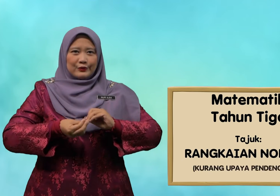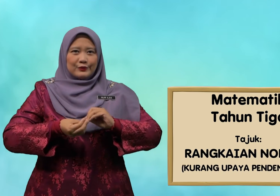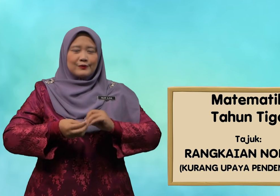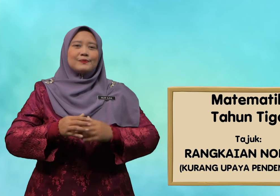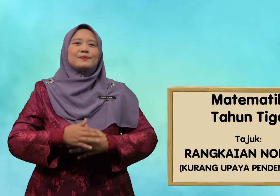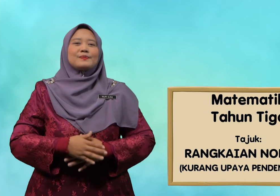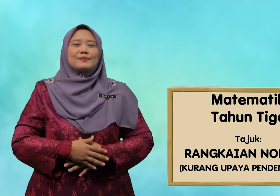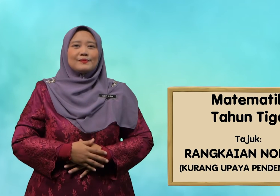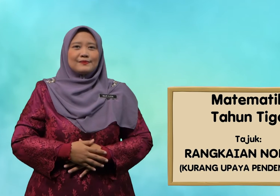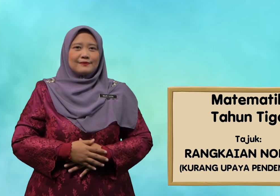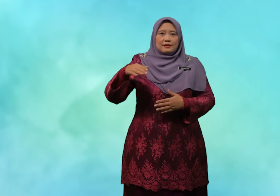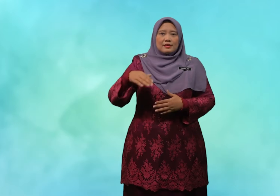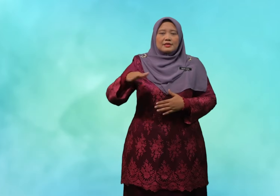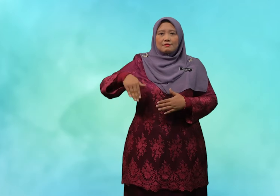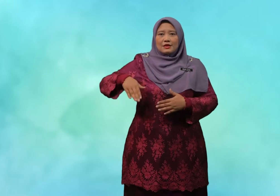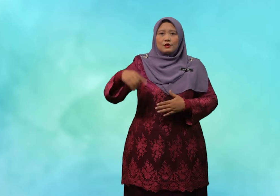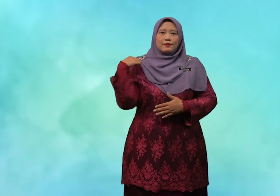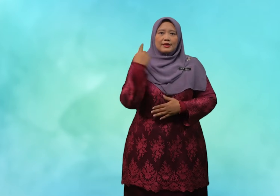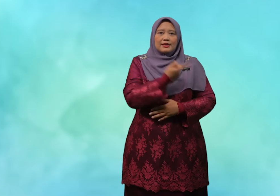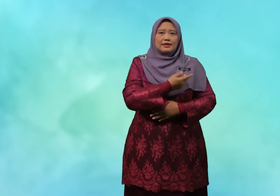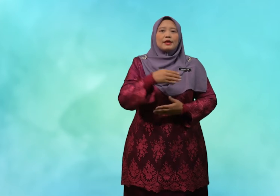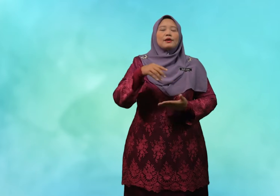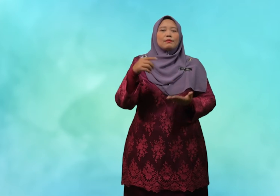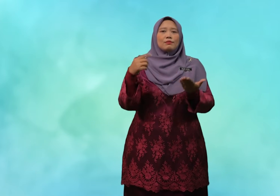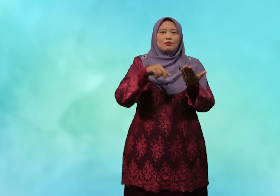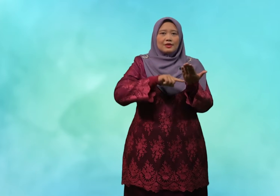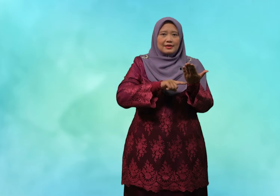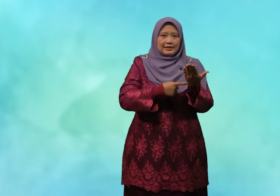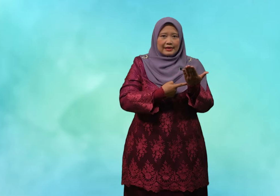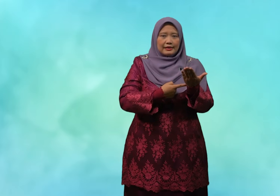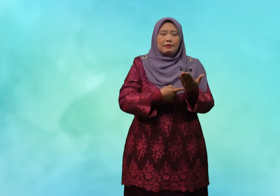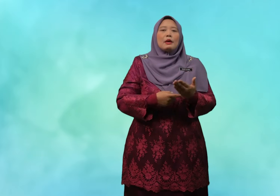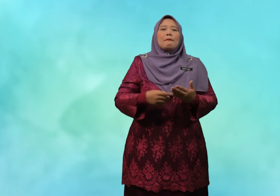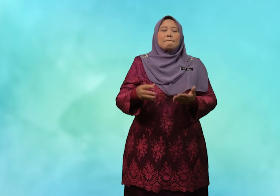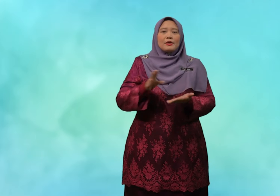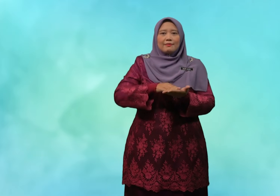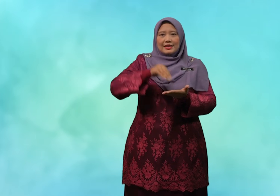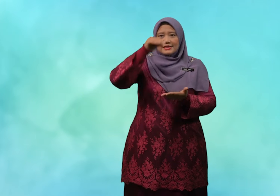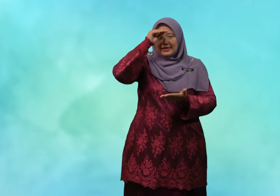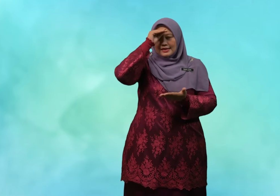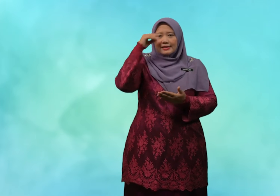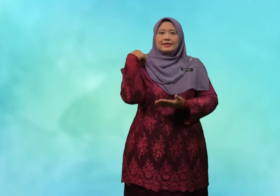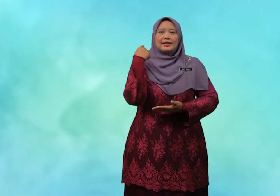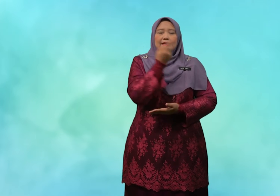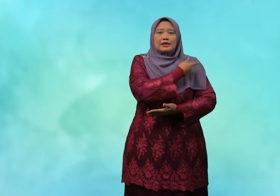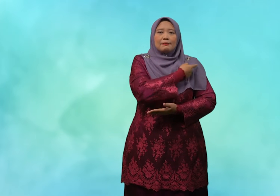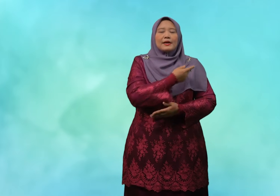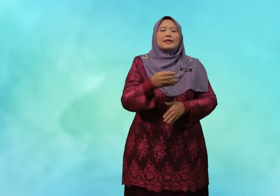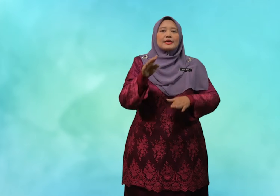Sebelum kita mulakan pembelajaran kita pada